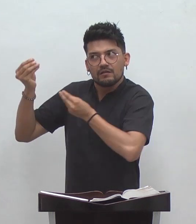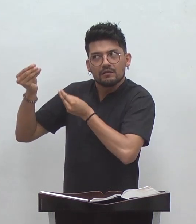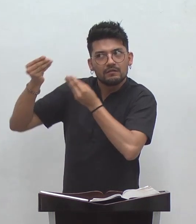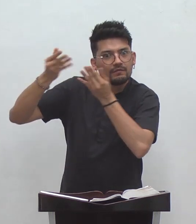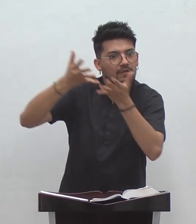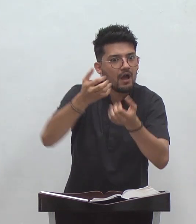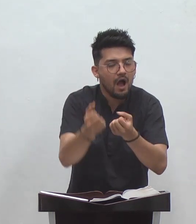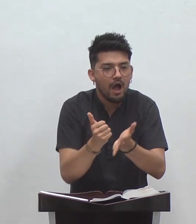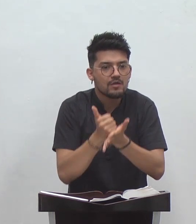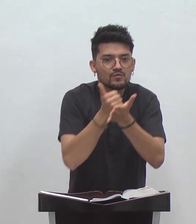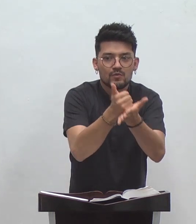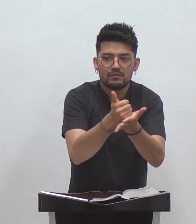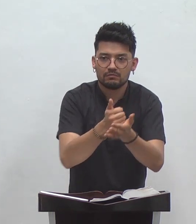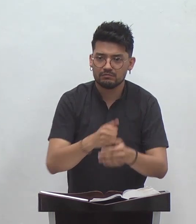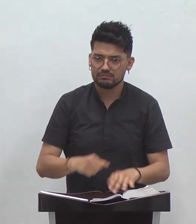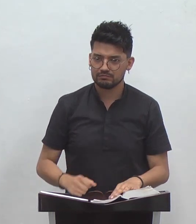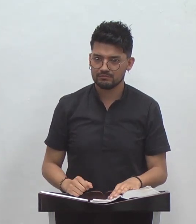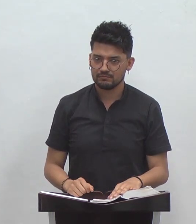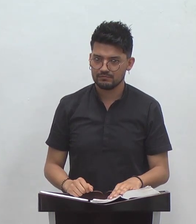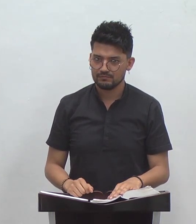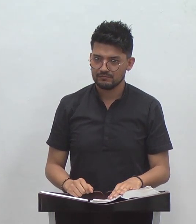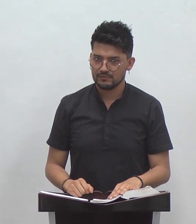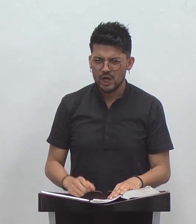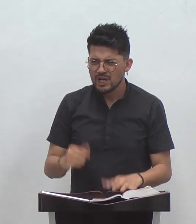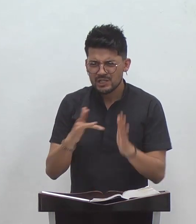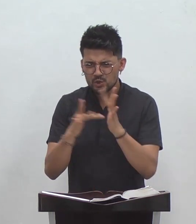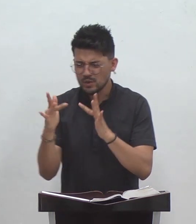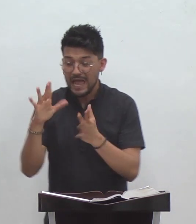Dios tiene una función especial y es la de ayudarnos.